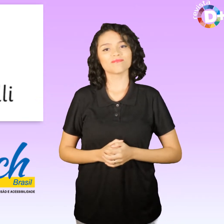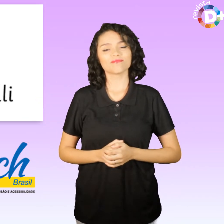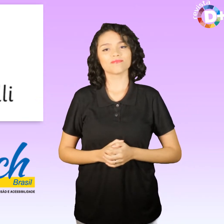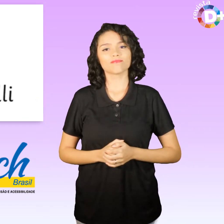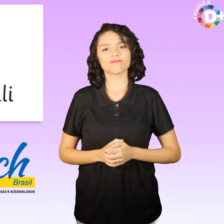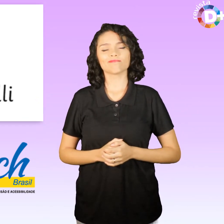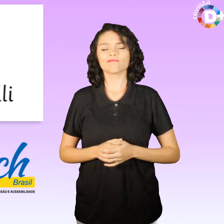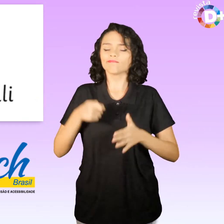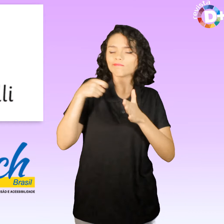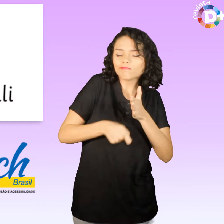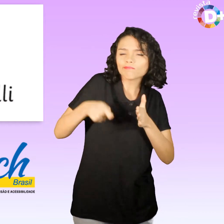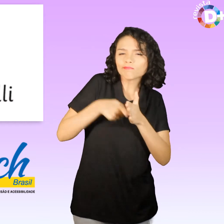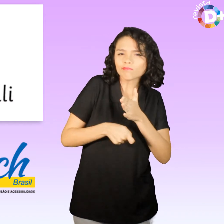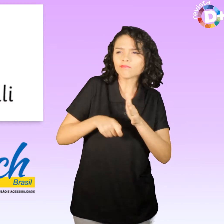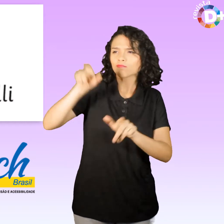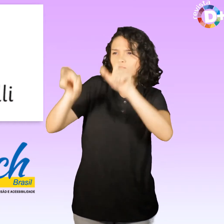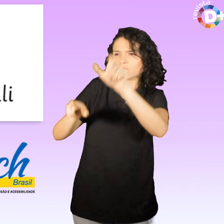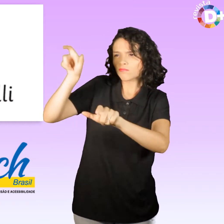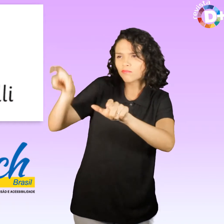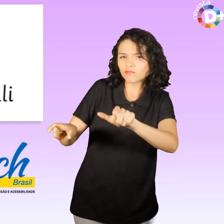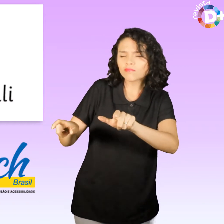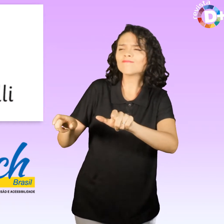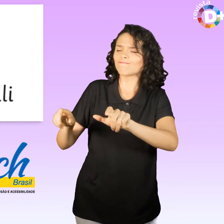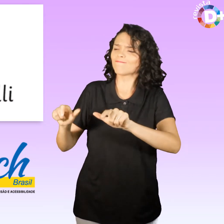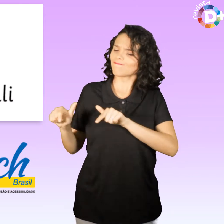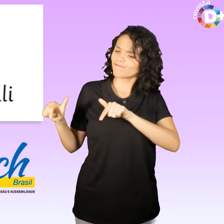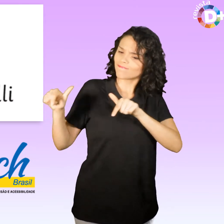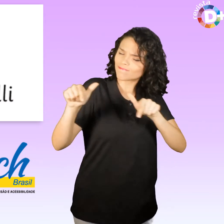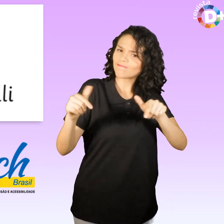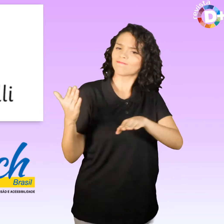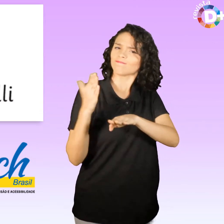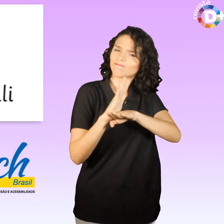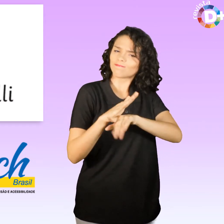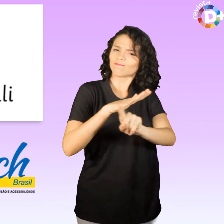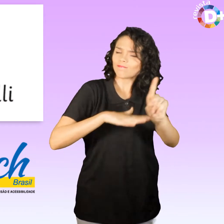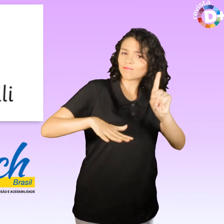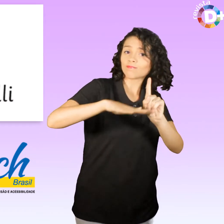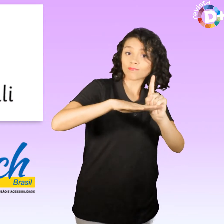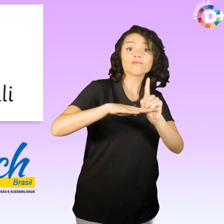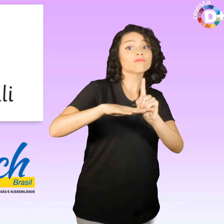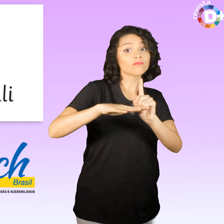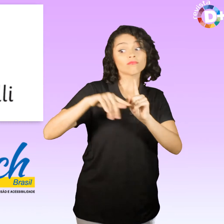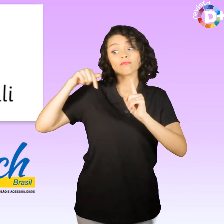Ao lutar para que os cidadãos se tornem ativos e contribuintes plenos na sociedade, o Instituto